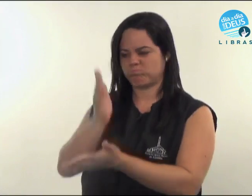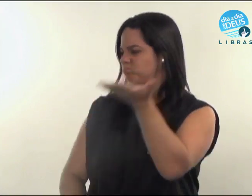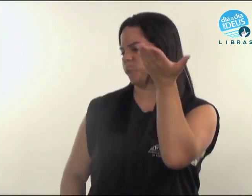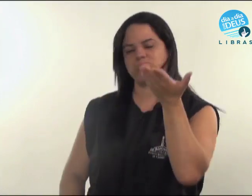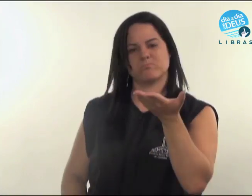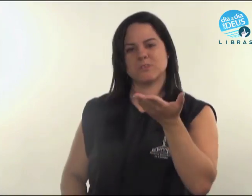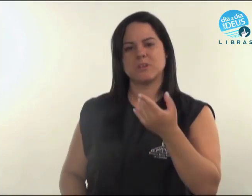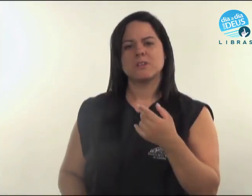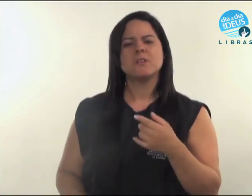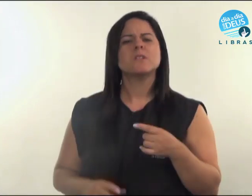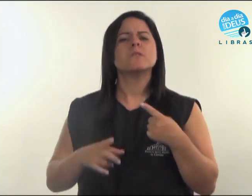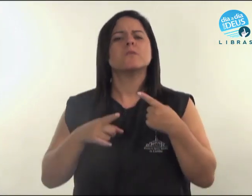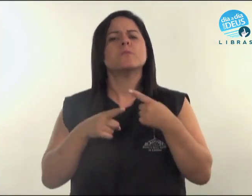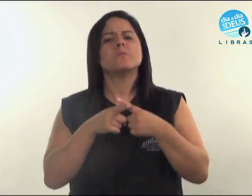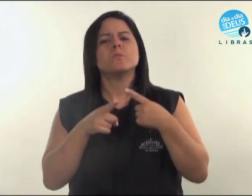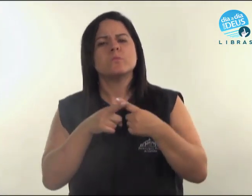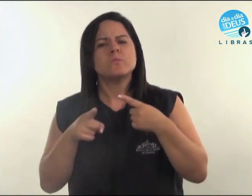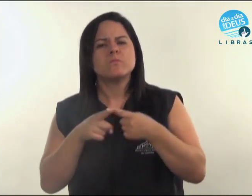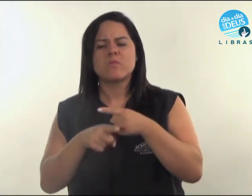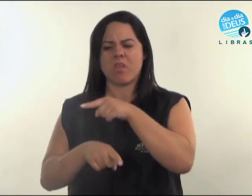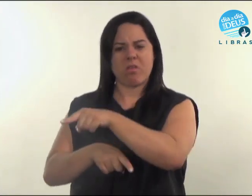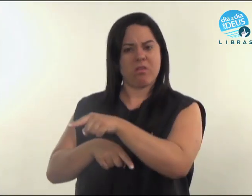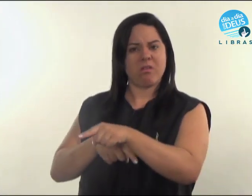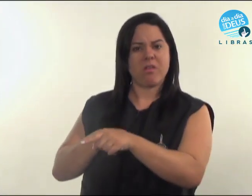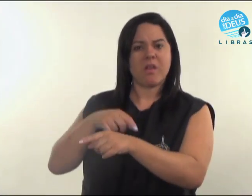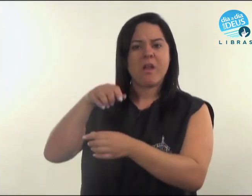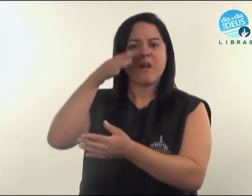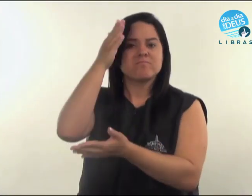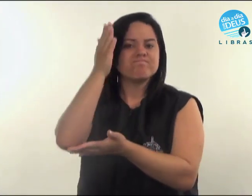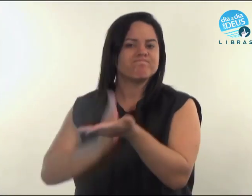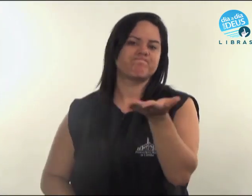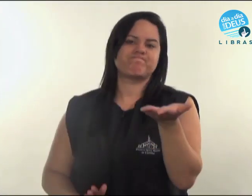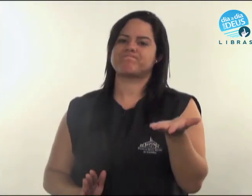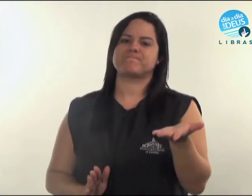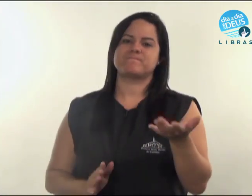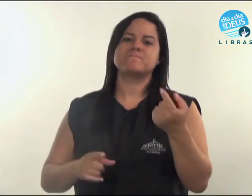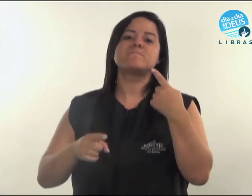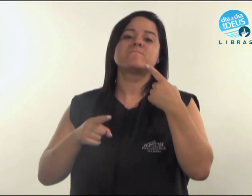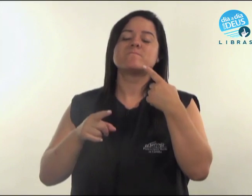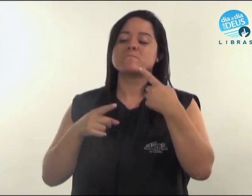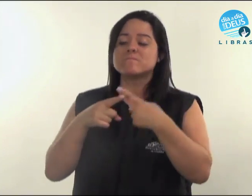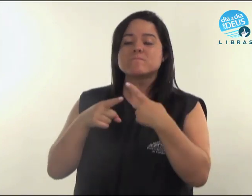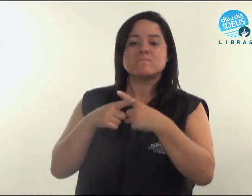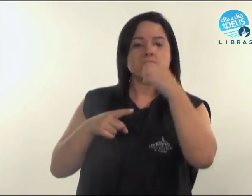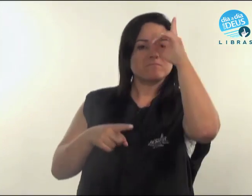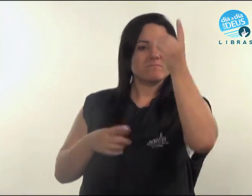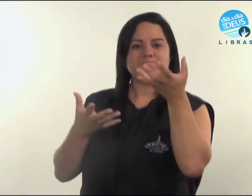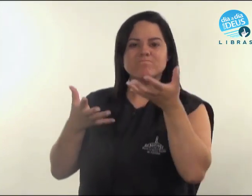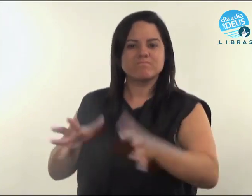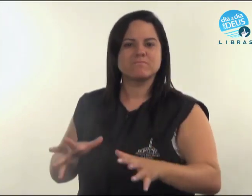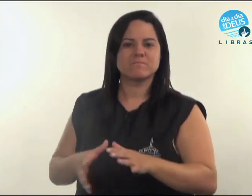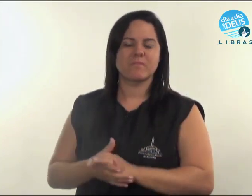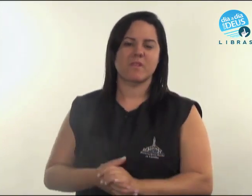desqualificado? Mas o interessante é que o foco desse texto não está nos recursos que foram